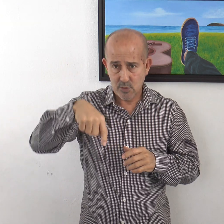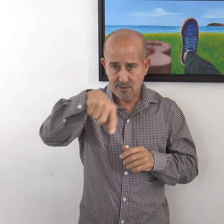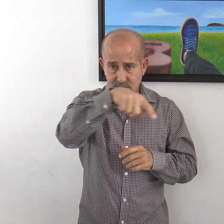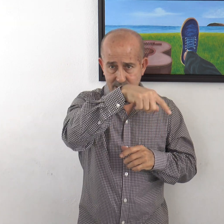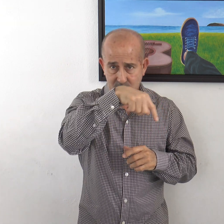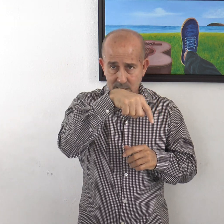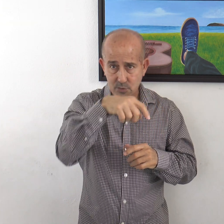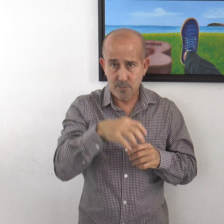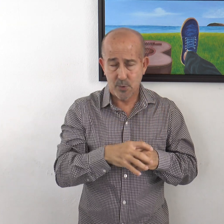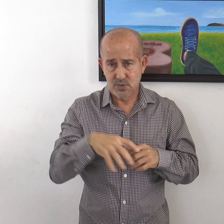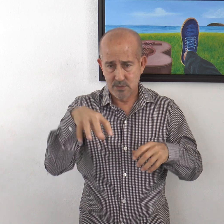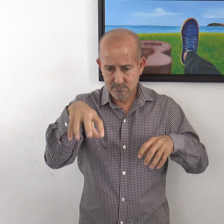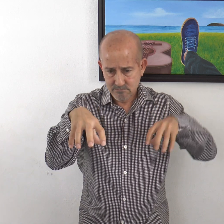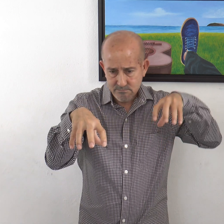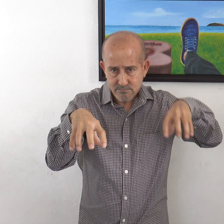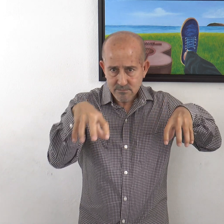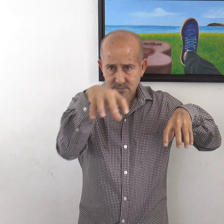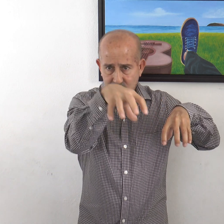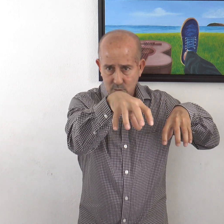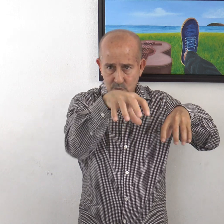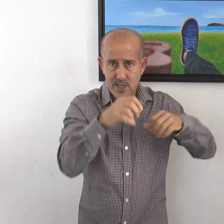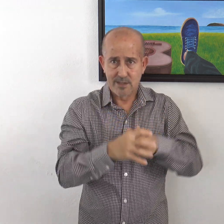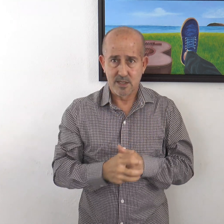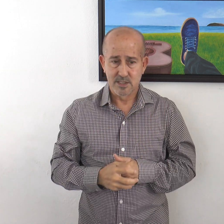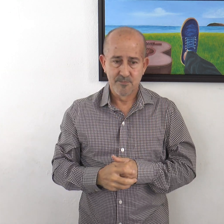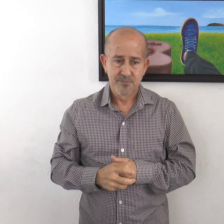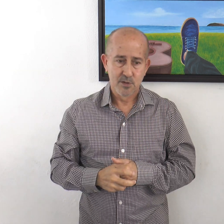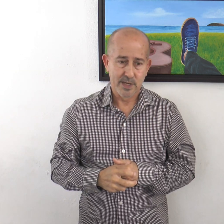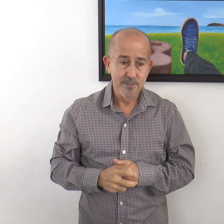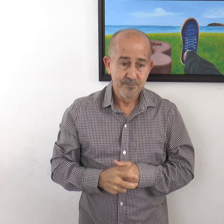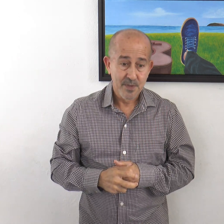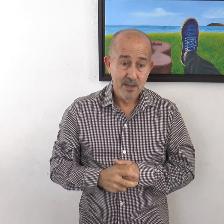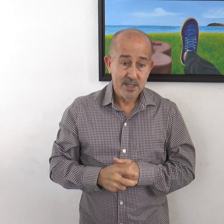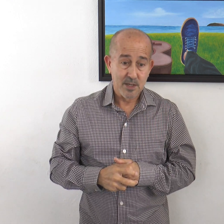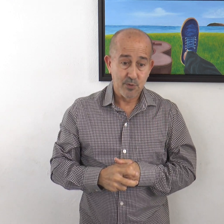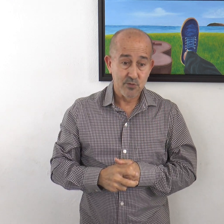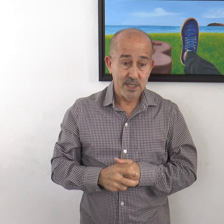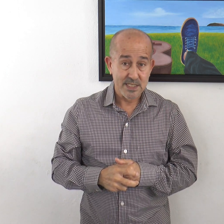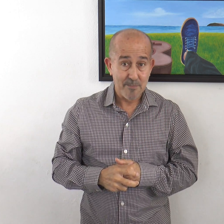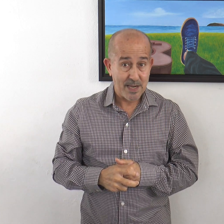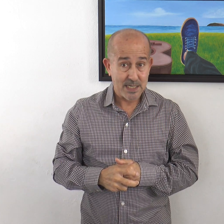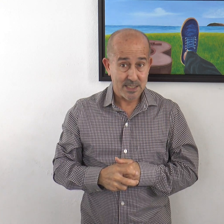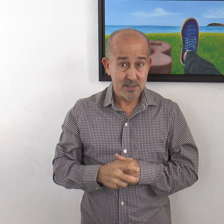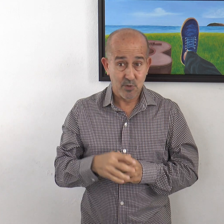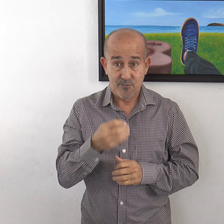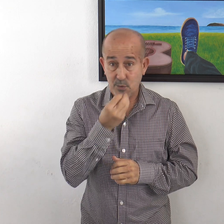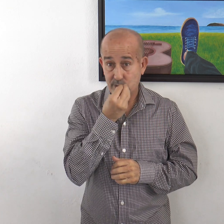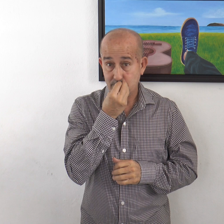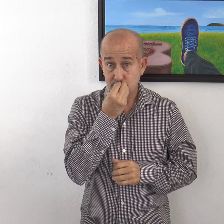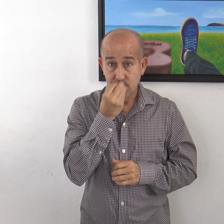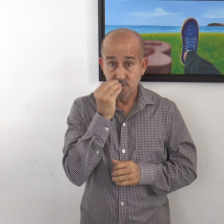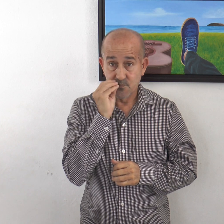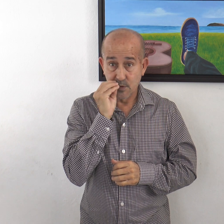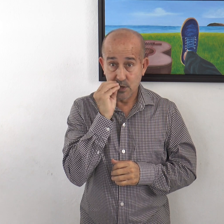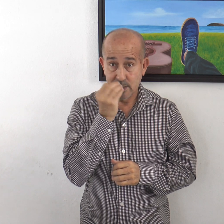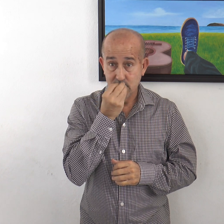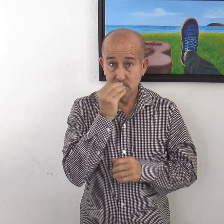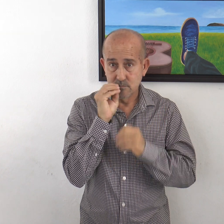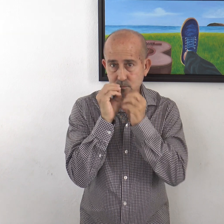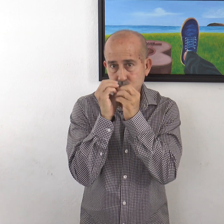que habían tres grupos de estudiantes, ¿ok? Se puede utilizar para racimo de flores. Flores,